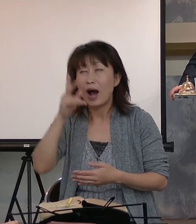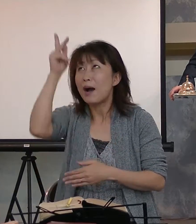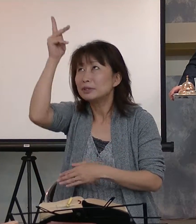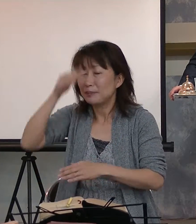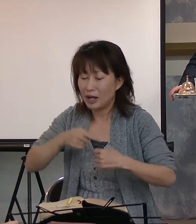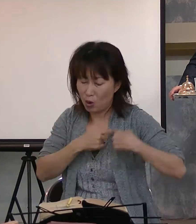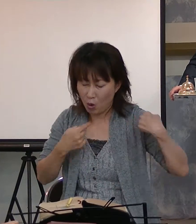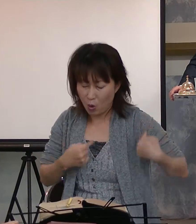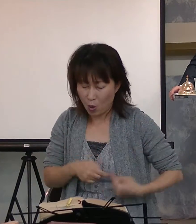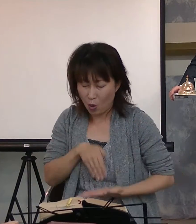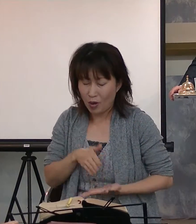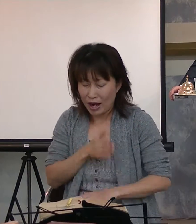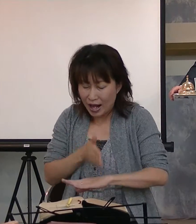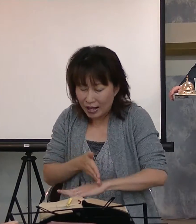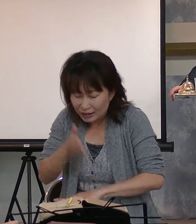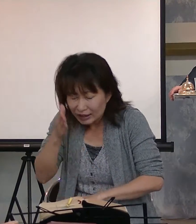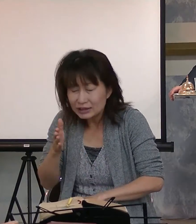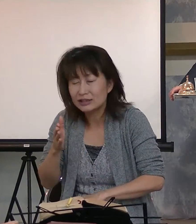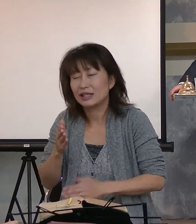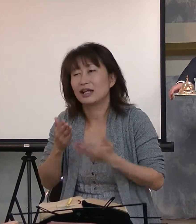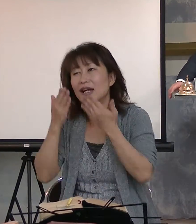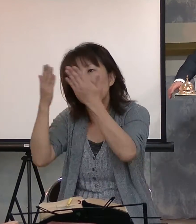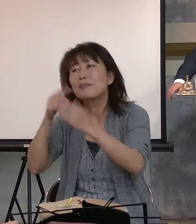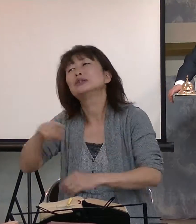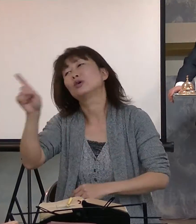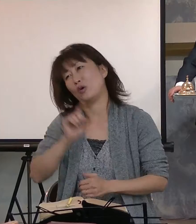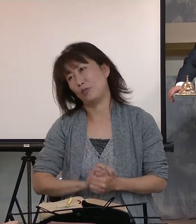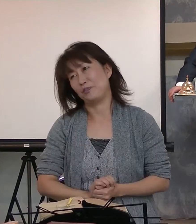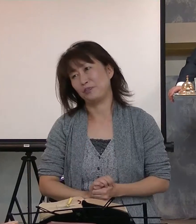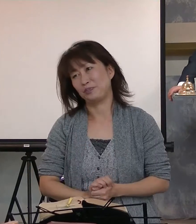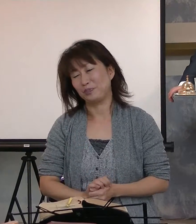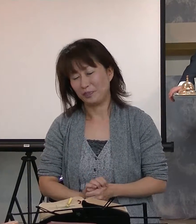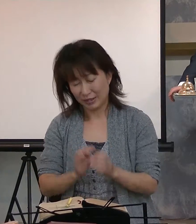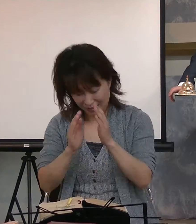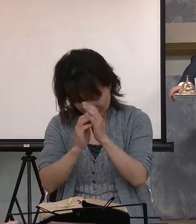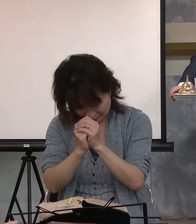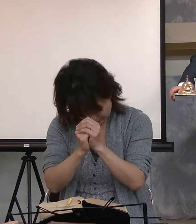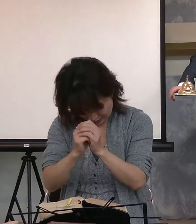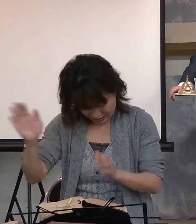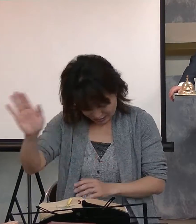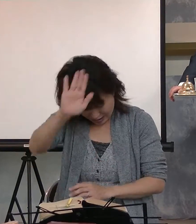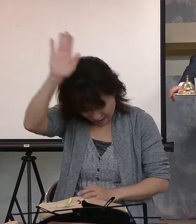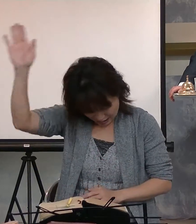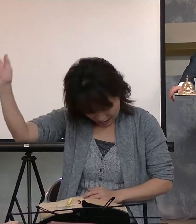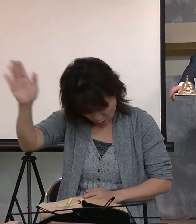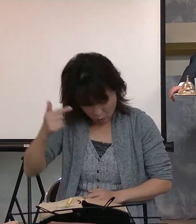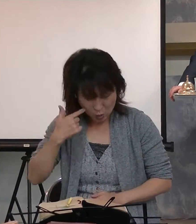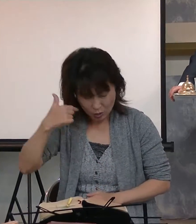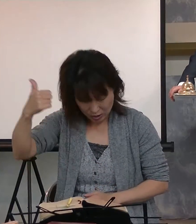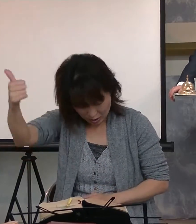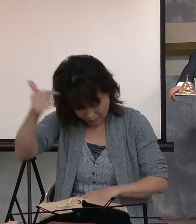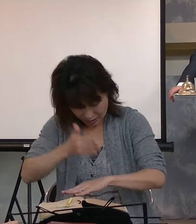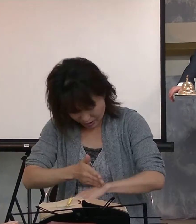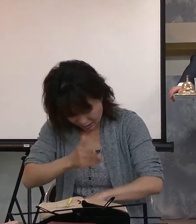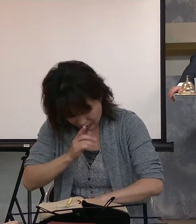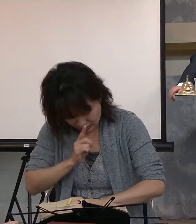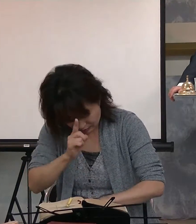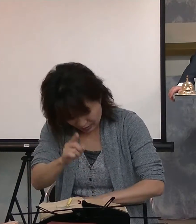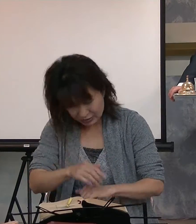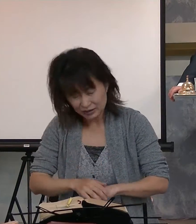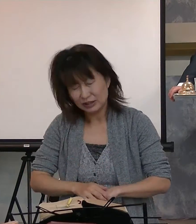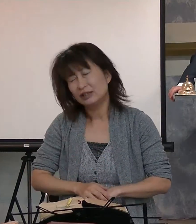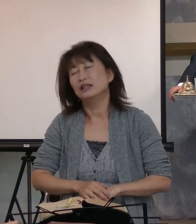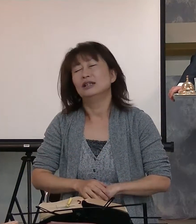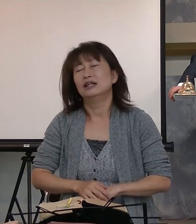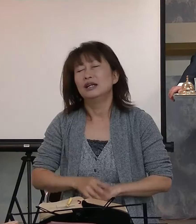持って生きようではありませんか。ではお祈りいたしましょう。天のお父様、感謝いたします。あなたの大きな